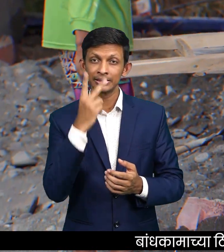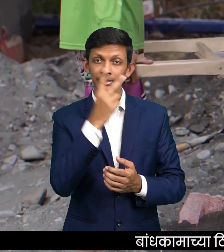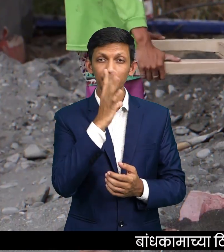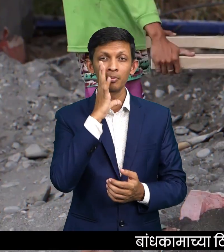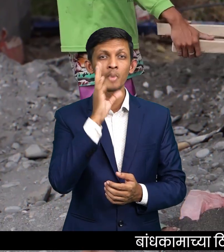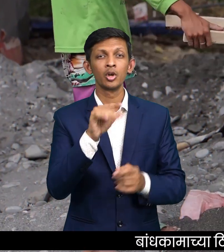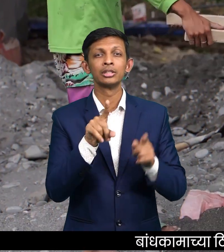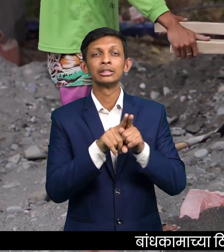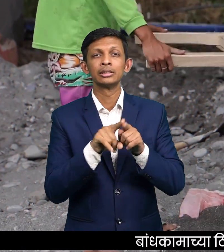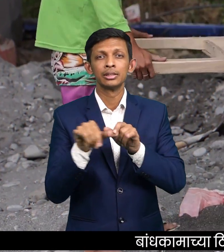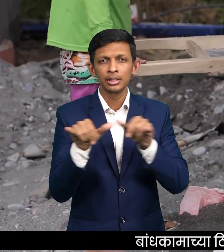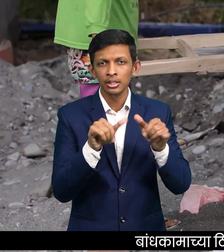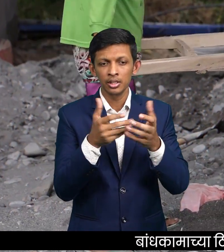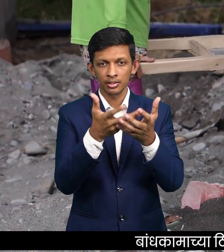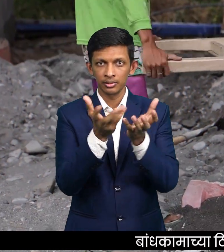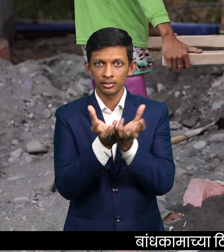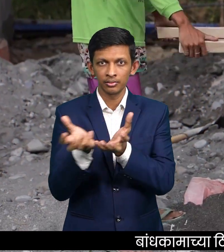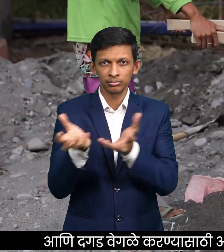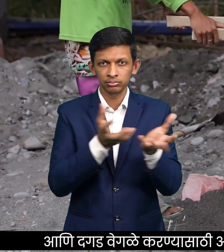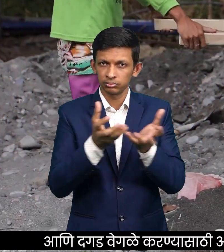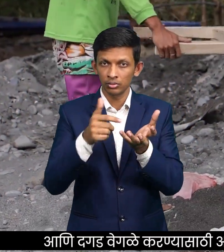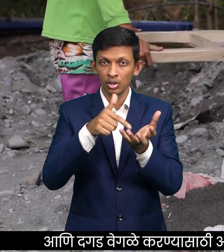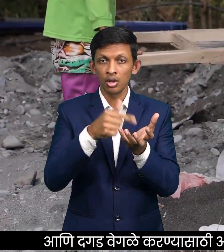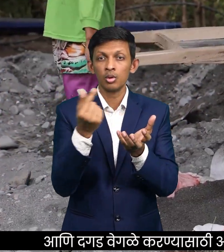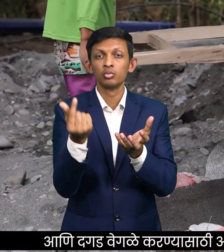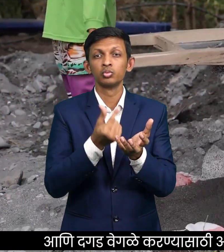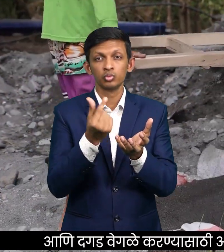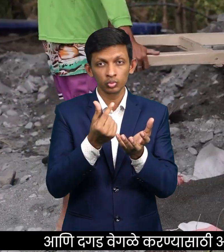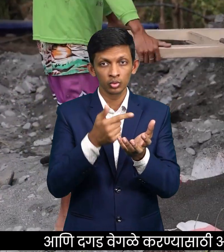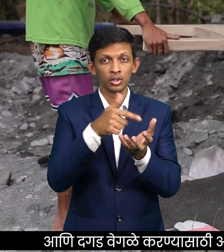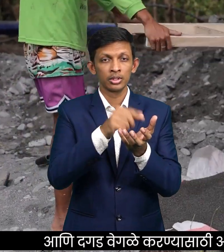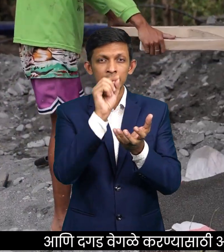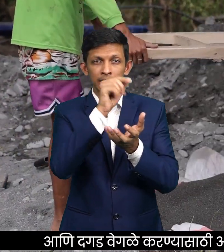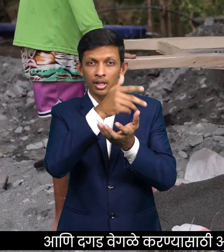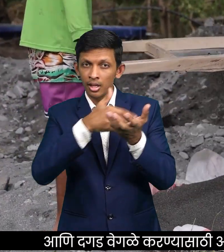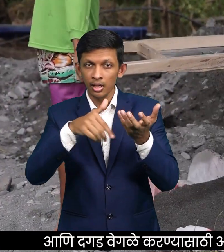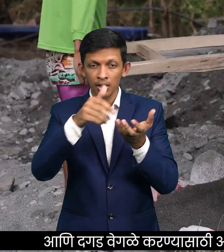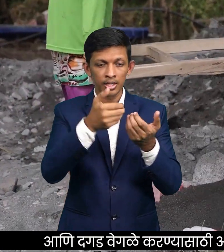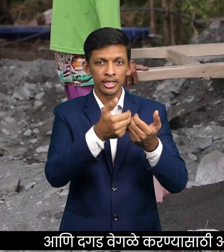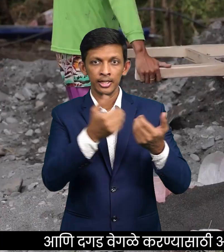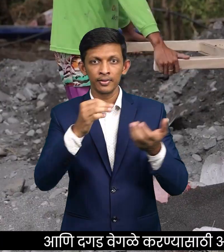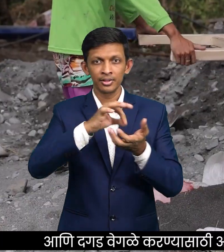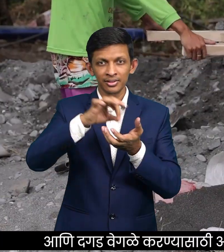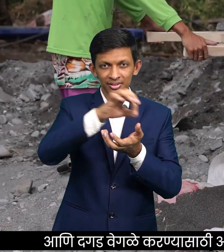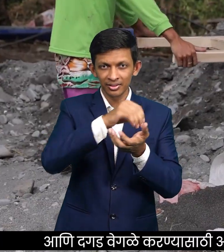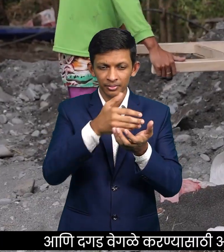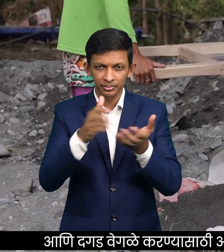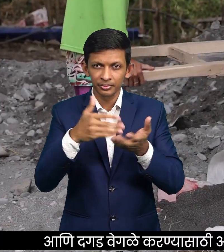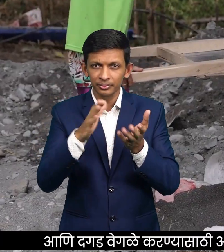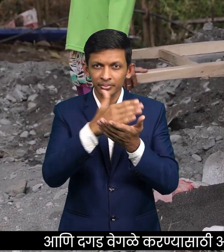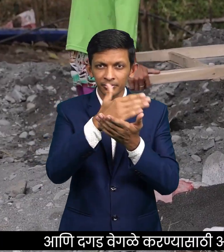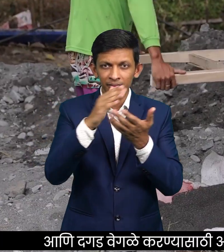बांधकामाच्या ठिकाणी वाळूपासून खडे आणि दगड वेगळे करण्यासाठी अशाच चाळणी वापरल्या जात असल्याचे